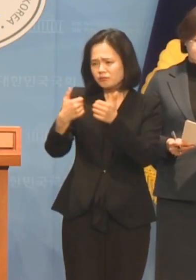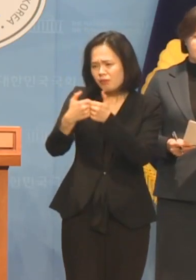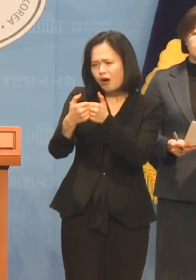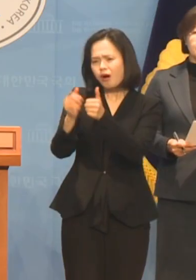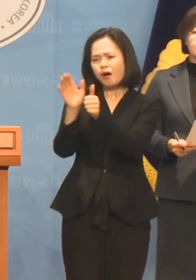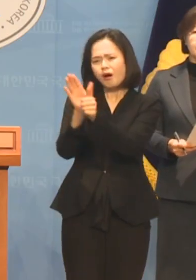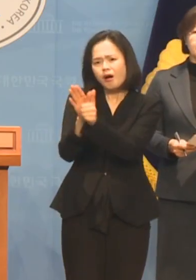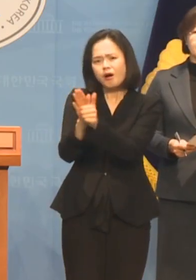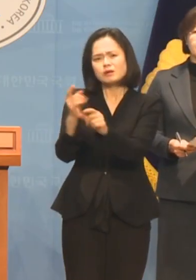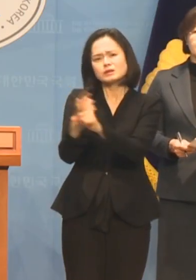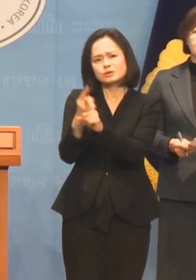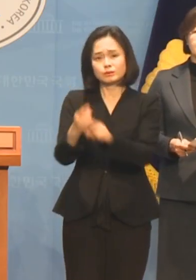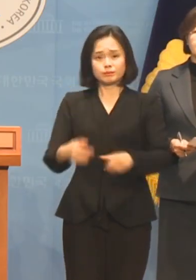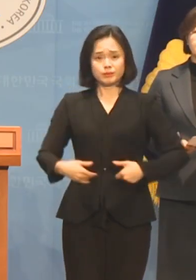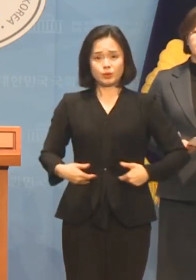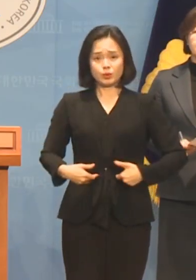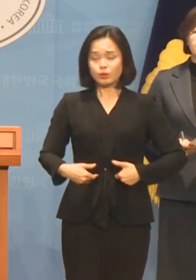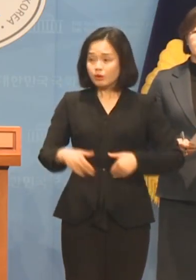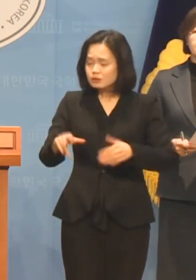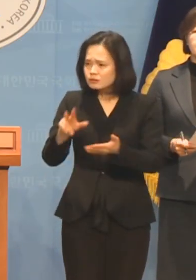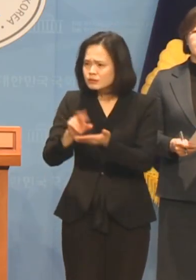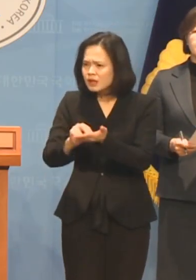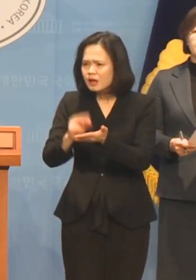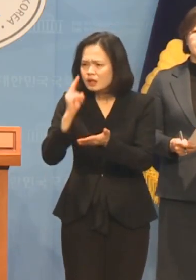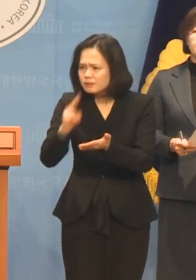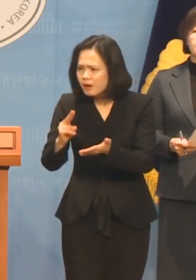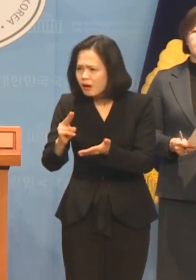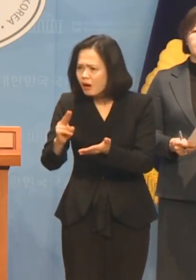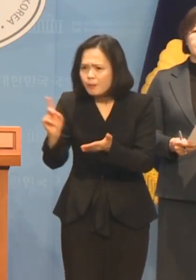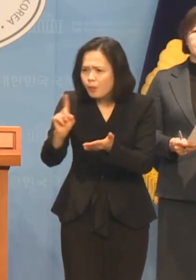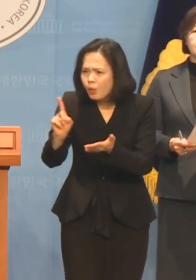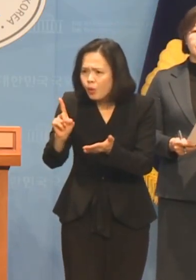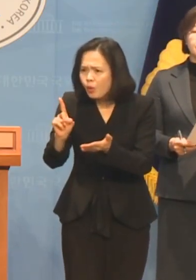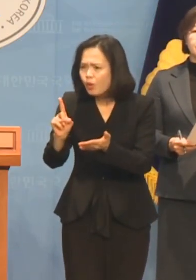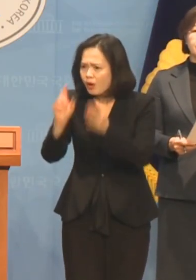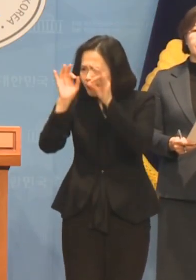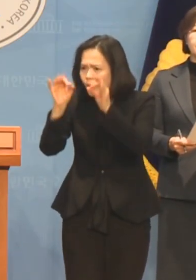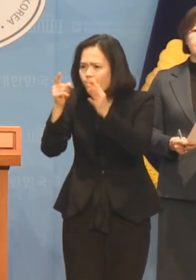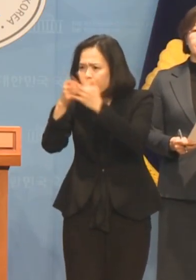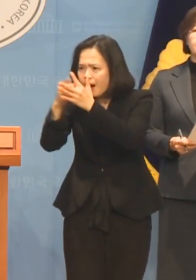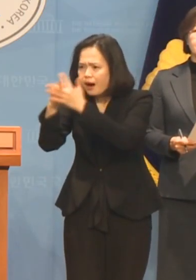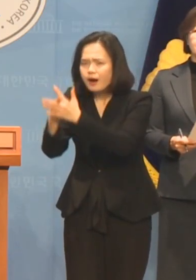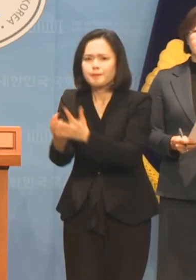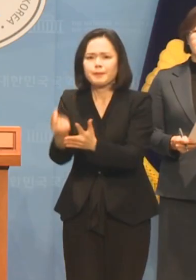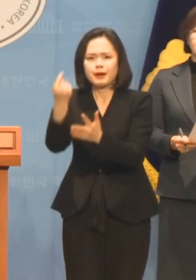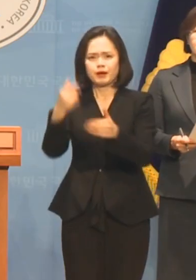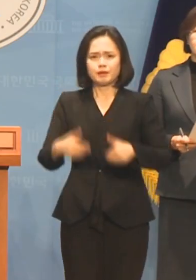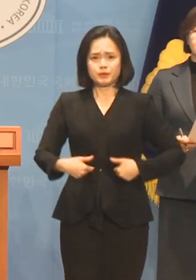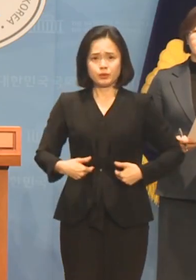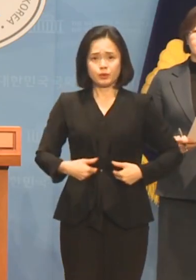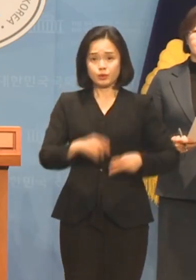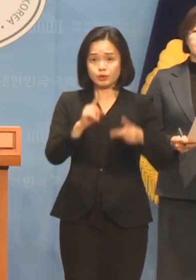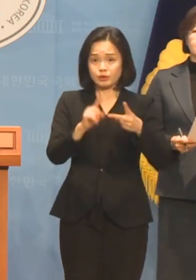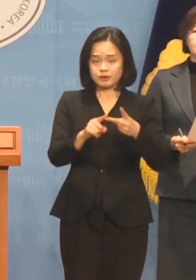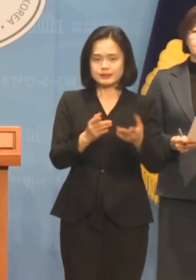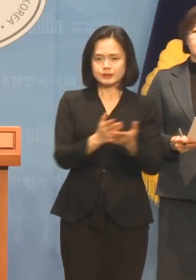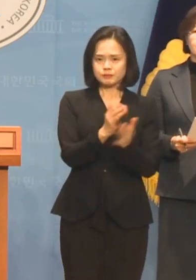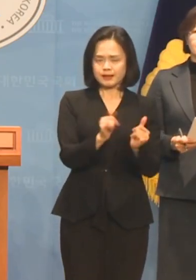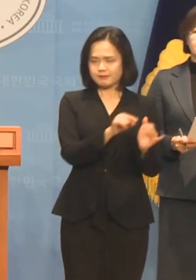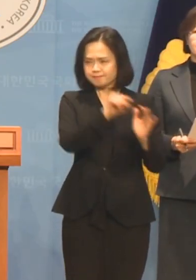전도를 신속하게 파악해야 합니다. 둘째, 위기 정도에 따른 즉각적인 전문적 개입을 제공해야